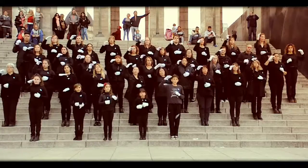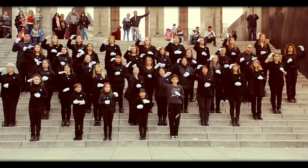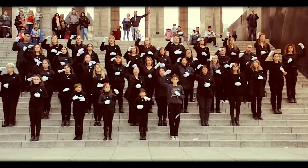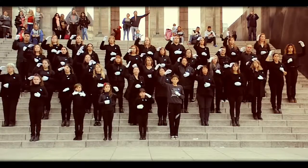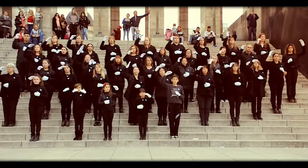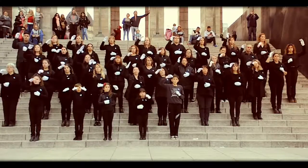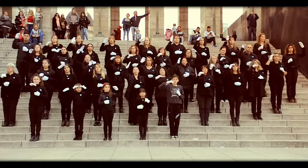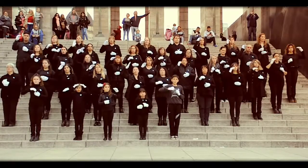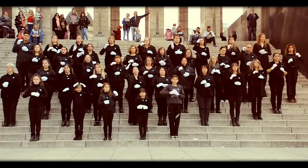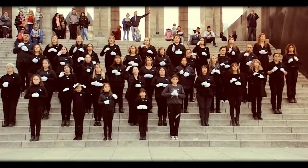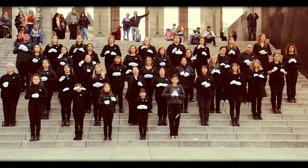Sube